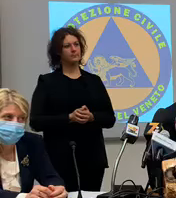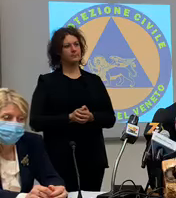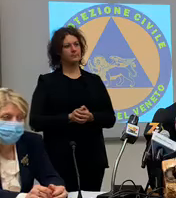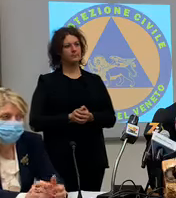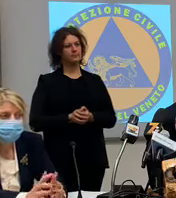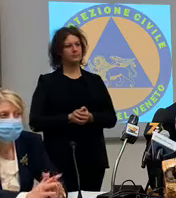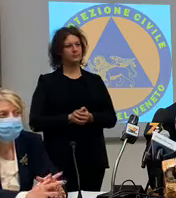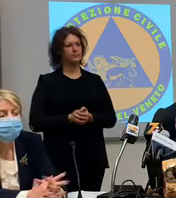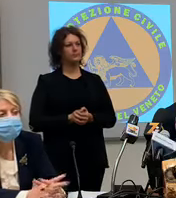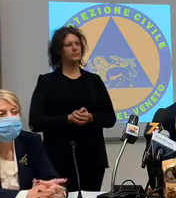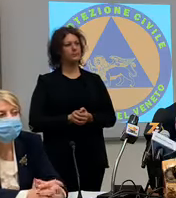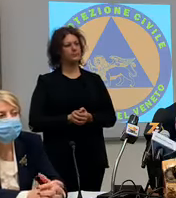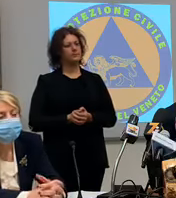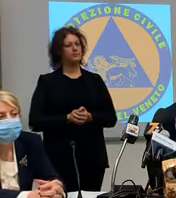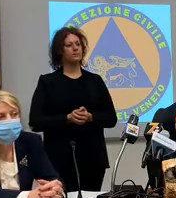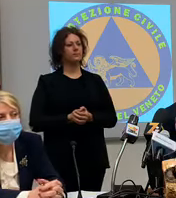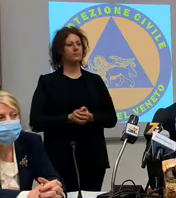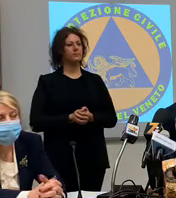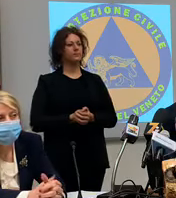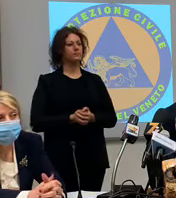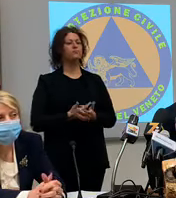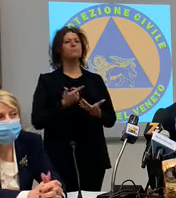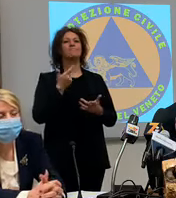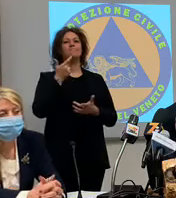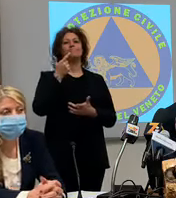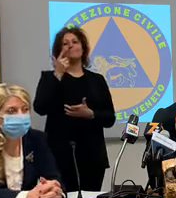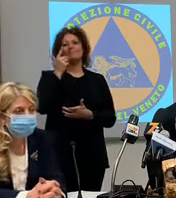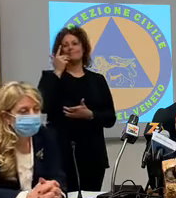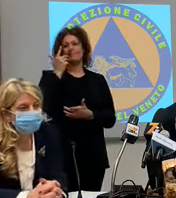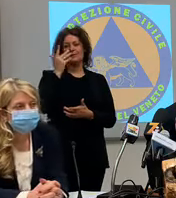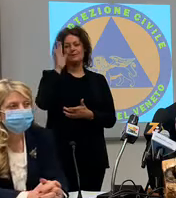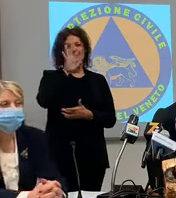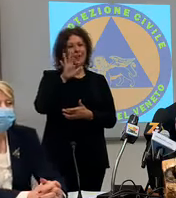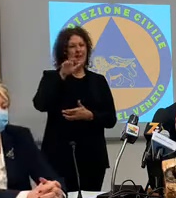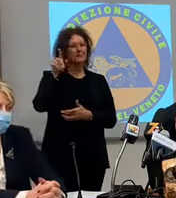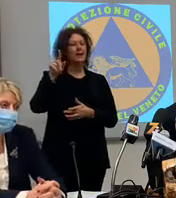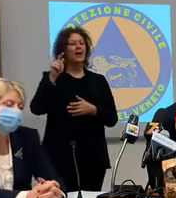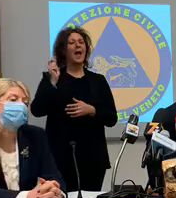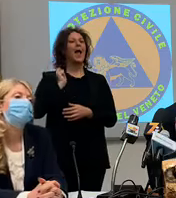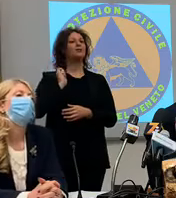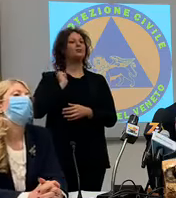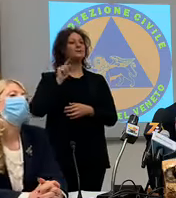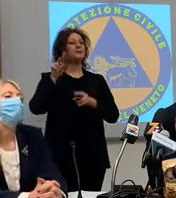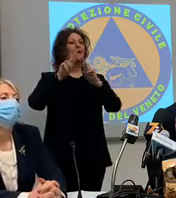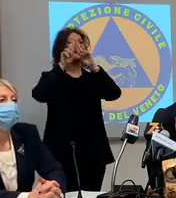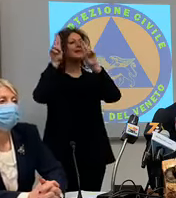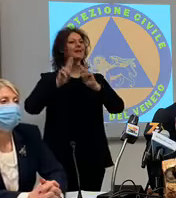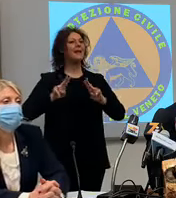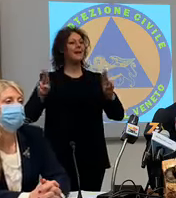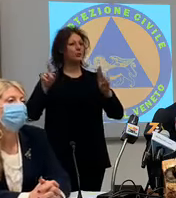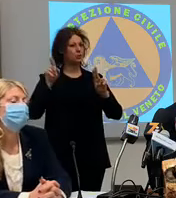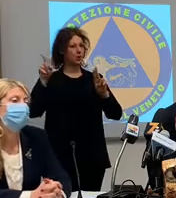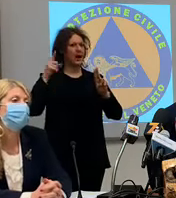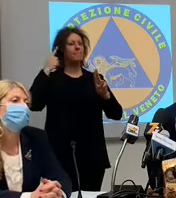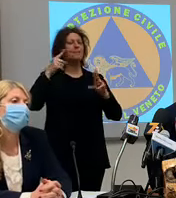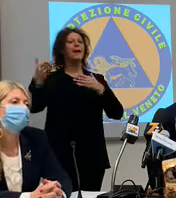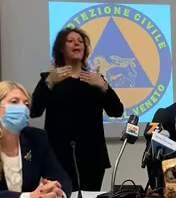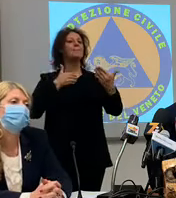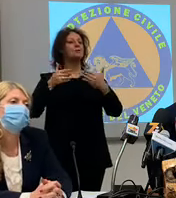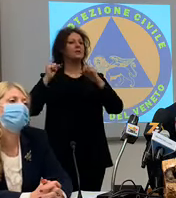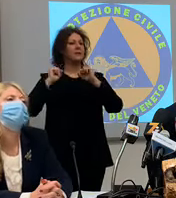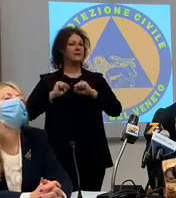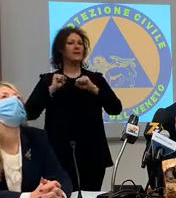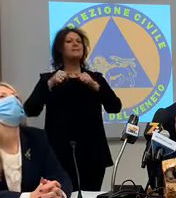siccome pare di capire che questa agenzia internazionale per l'emergenza sanitaria avrà sede a Venezia